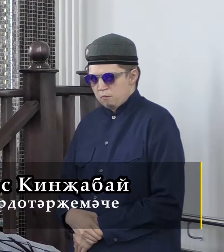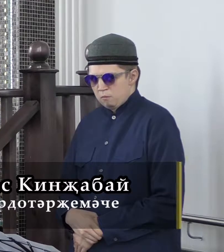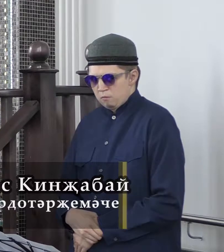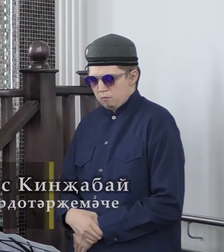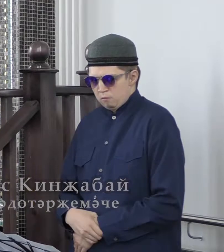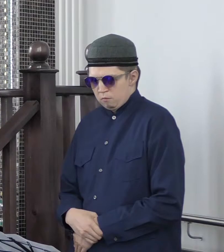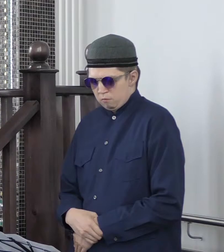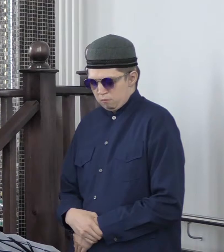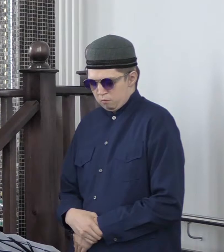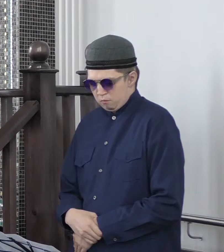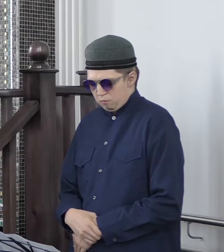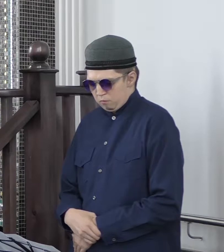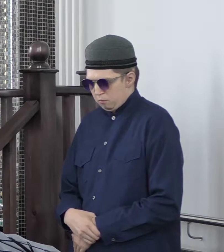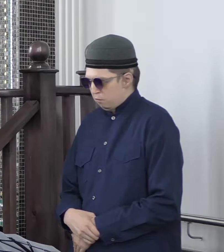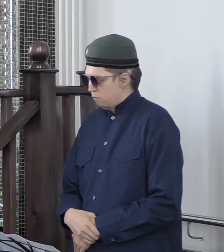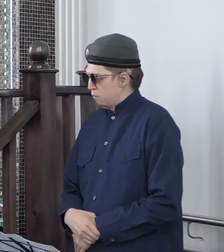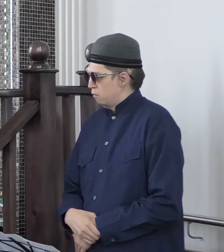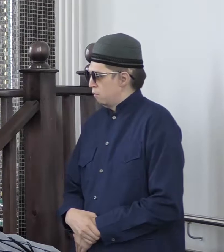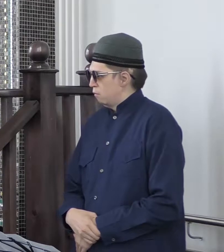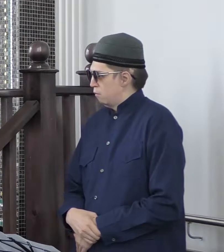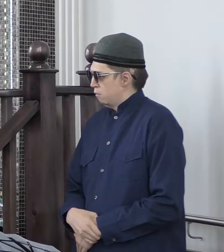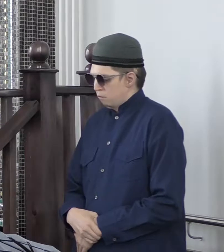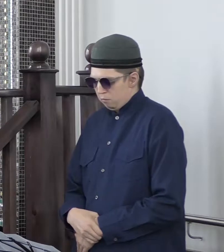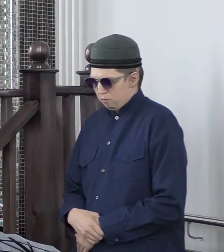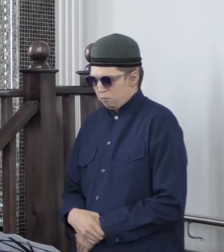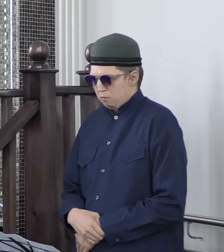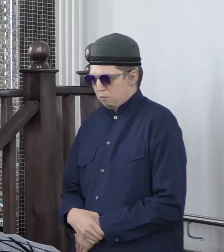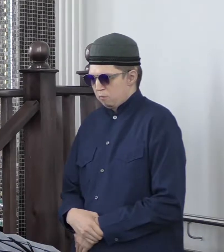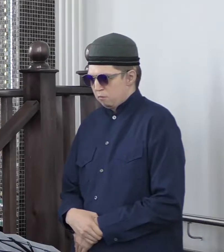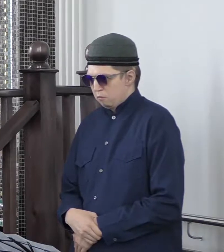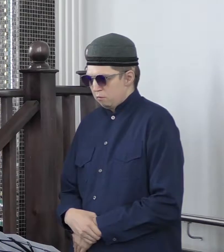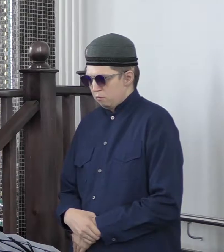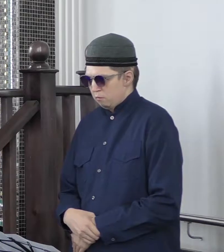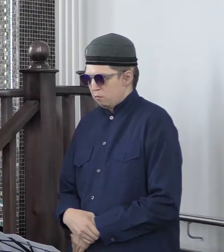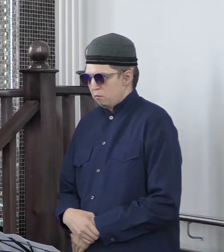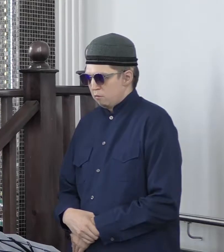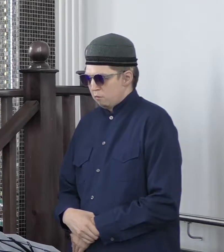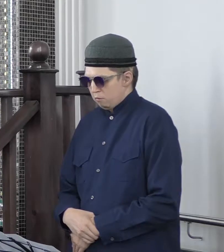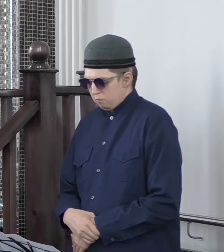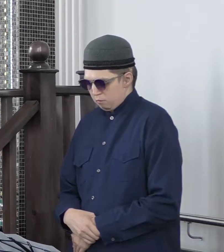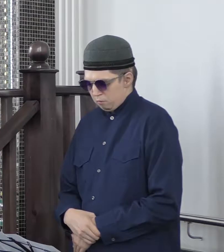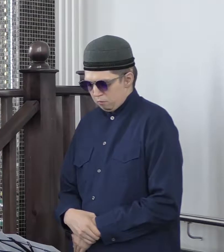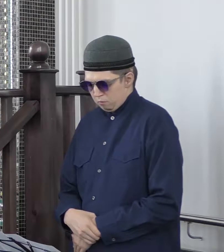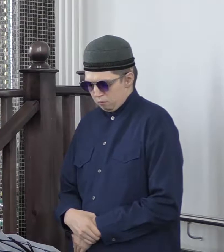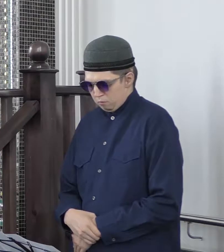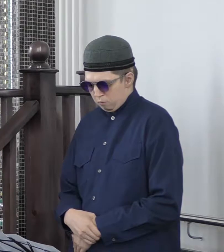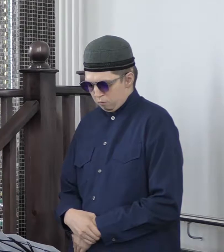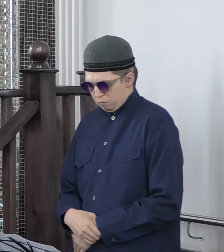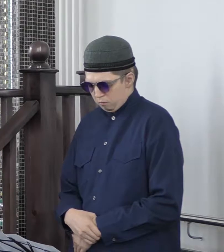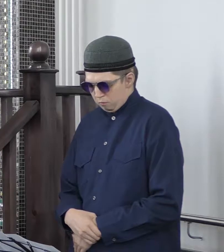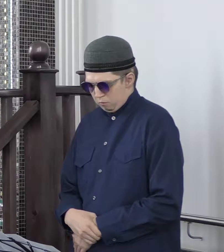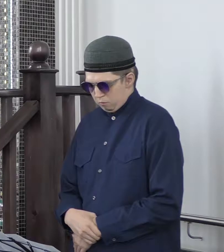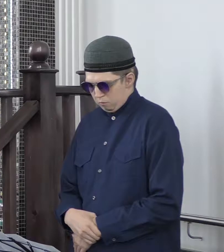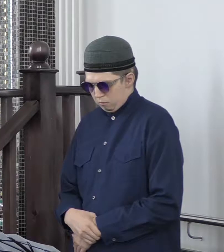ورسل في عمل اسم محمد مصطفى صلى الله عليه وسلم كومن لنزلون لنا انشقام صلوات شريفة لنا رجل